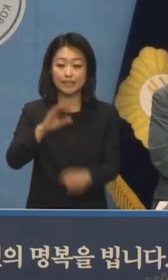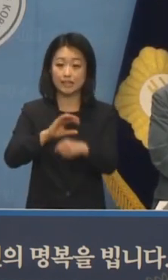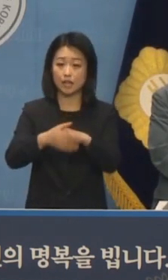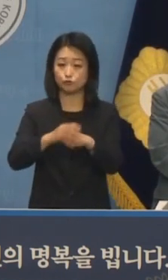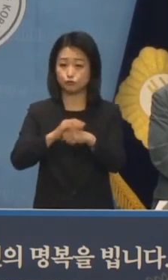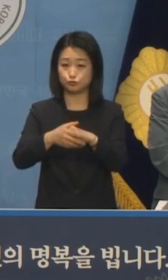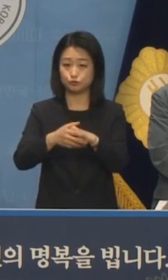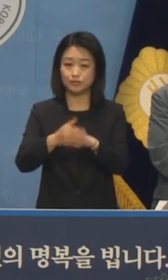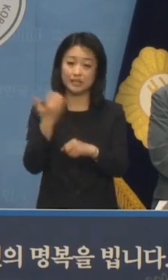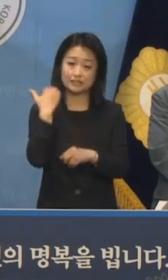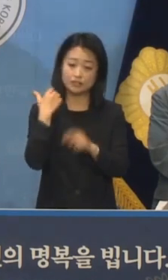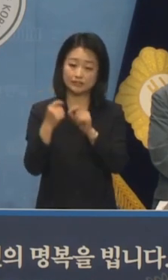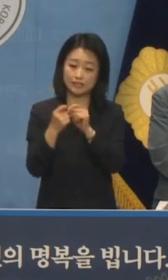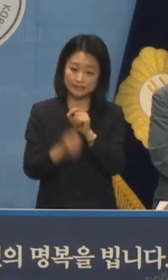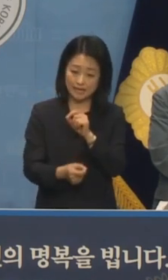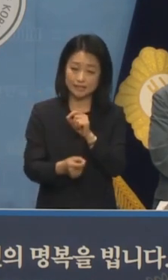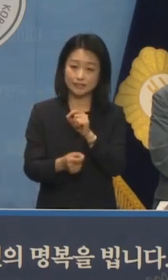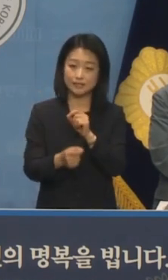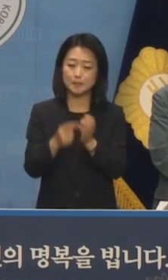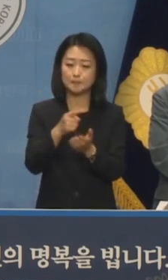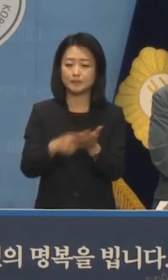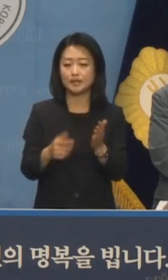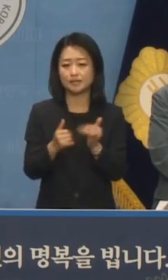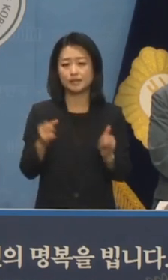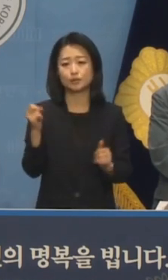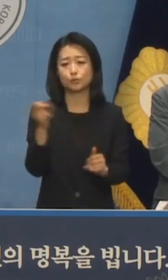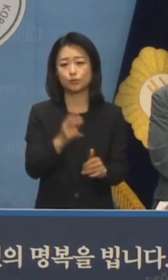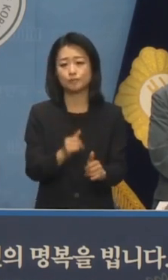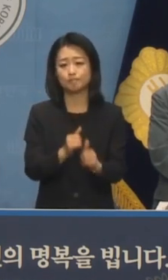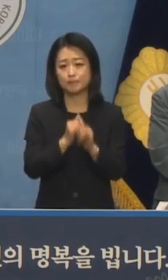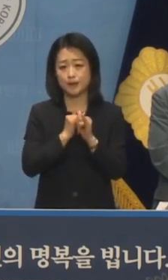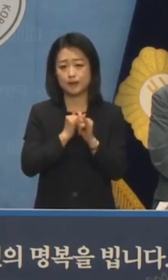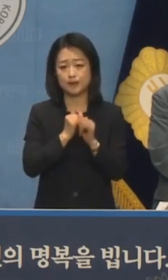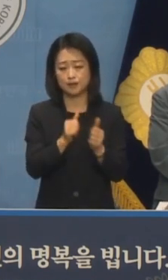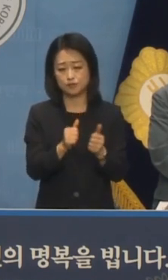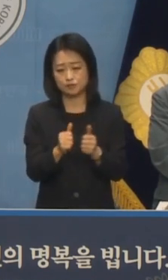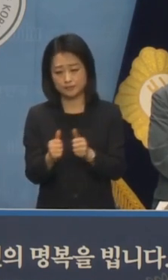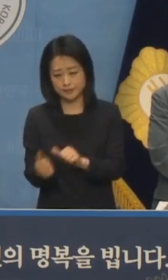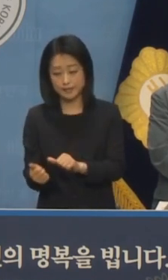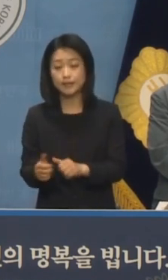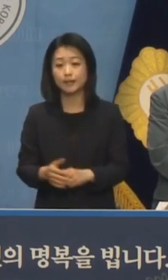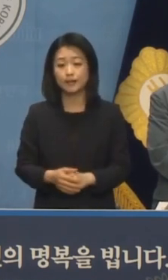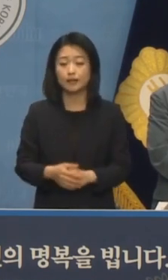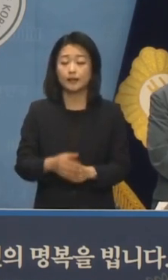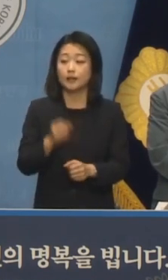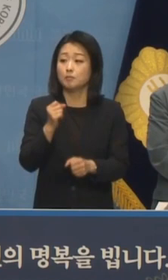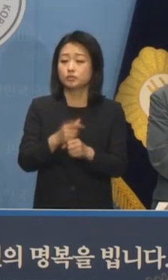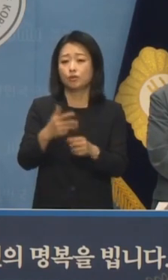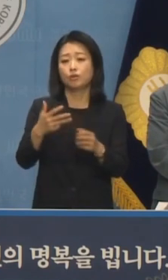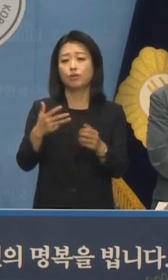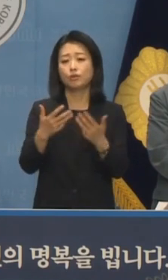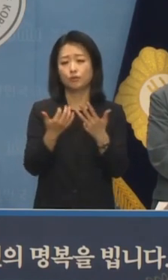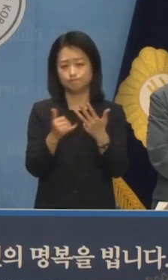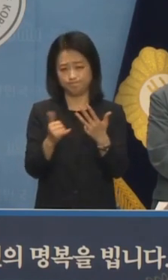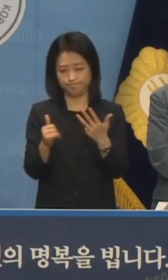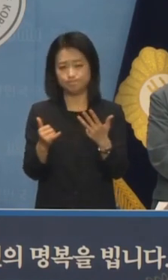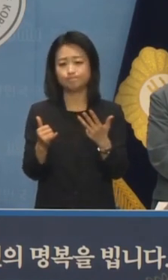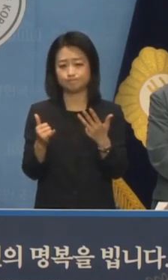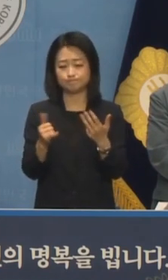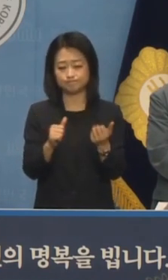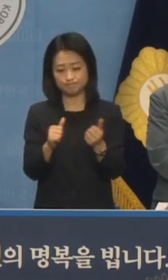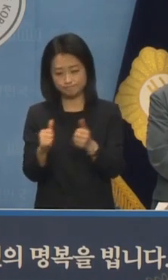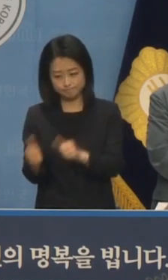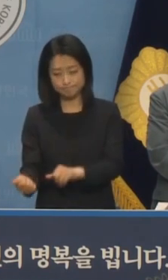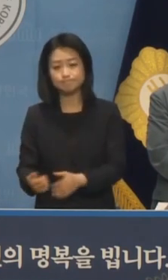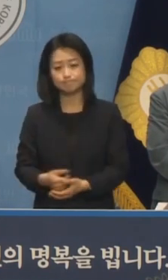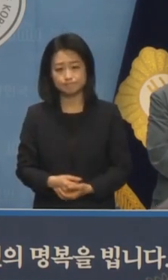대구의 전세 사기 피해자 한 분이 또 스스로 생을 마감하셨습니다. 벌써 8번째